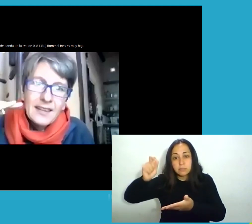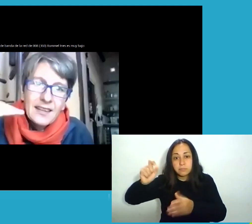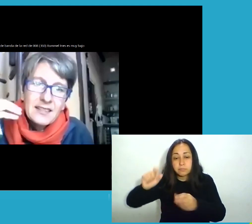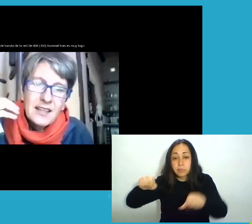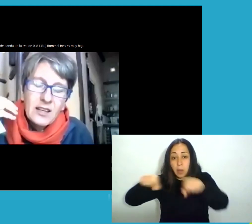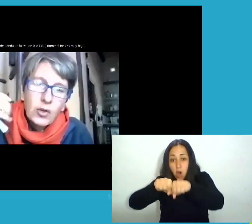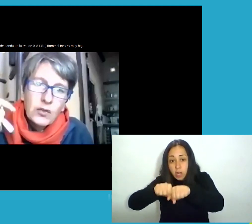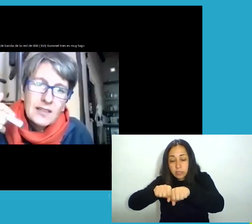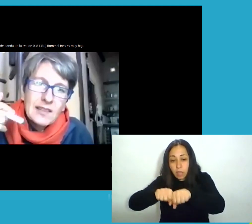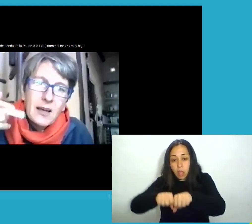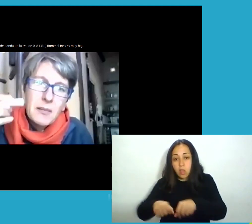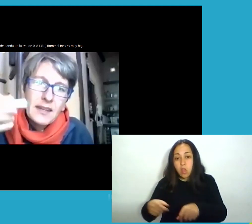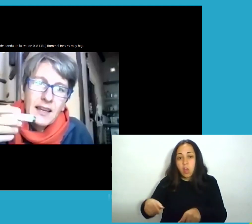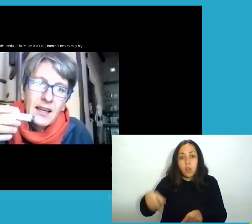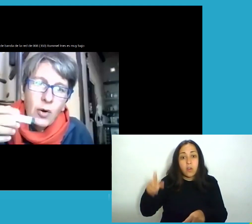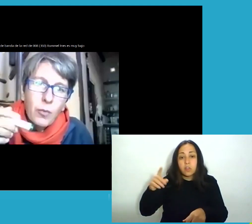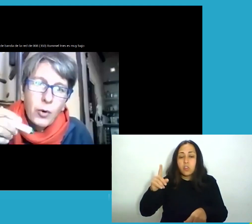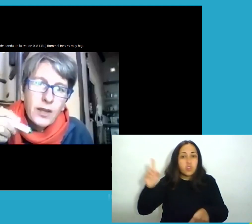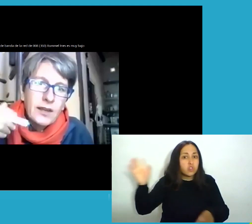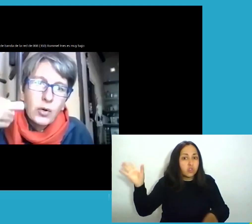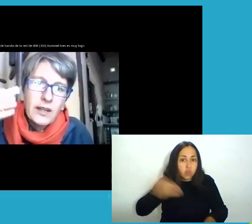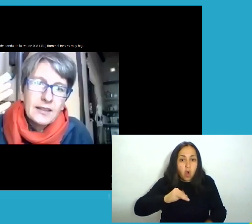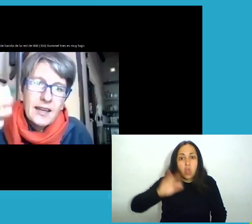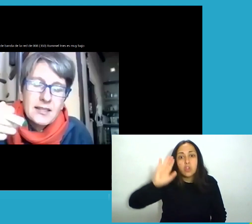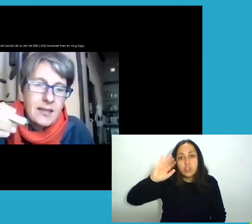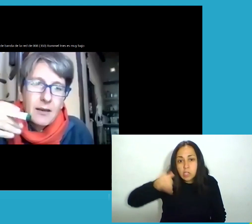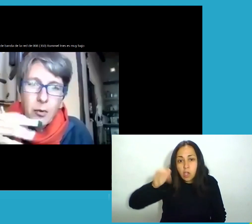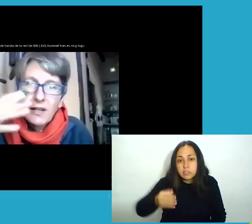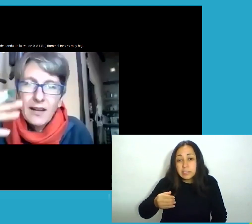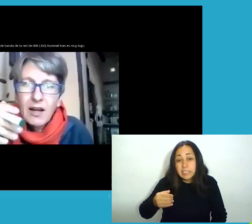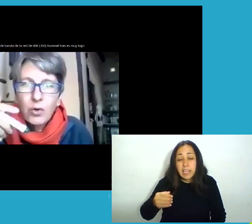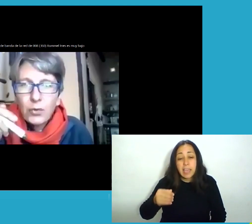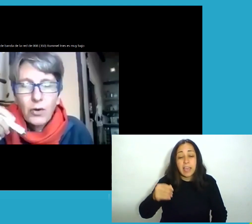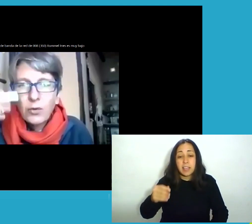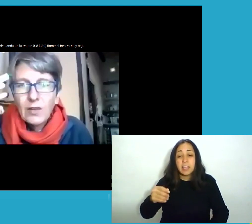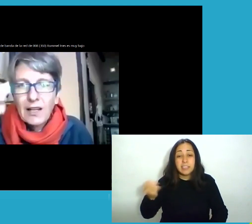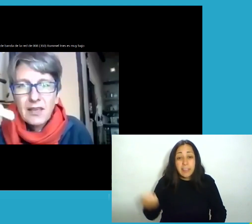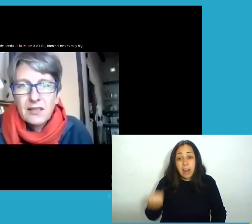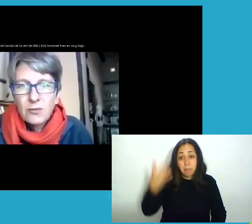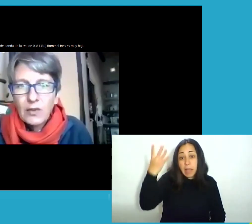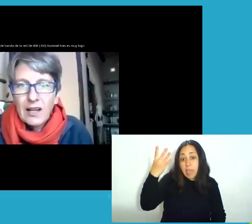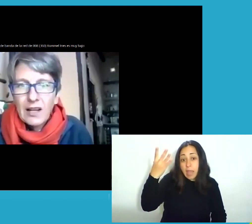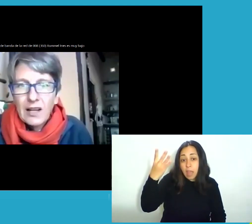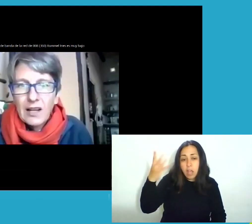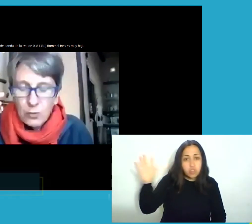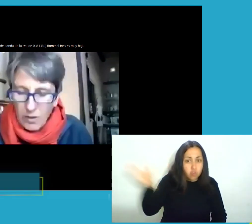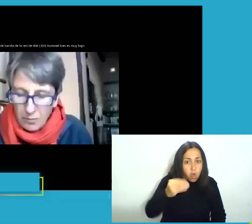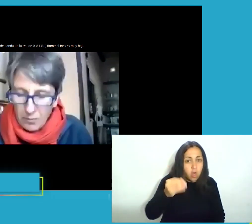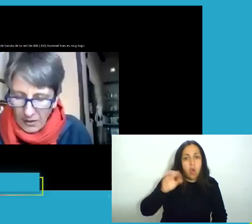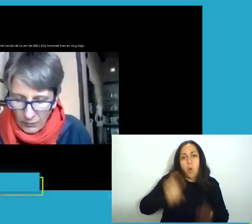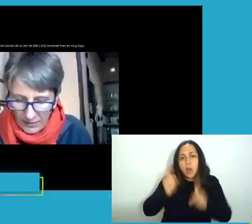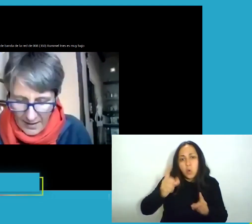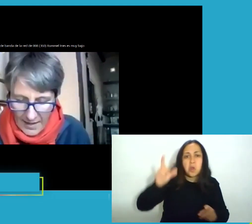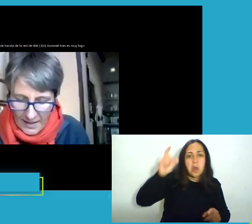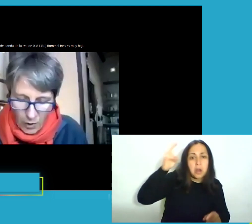oradores, ¿tienen que estar todos desde la mañana o pueden conectarse por el trabajo, ¿no? Unos a las 10, unos a las 11? Esa es